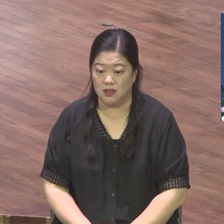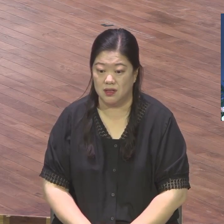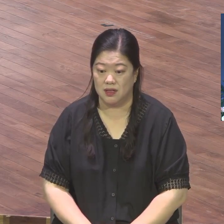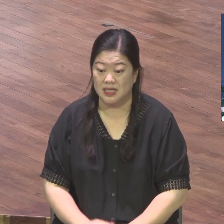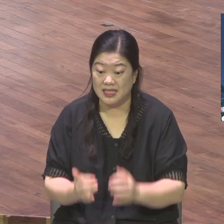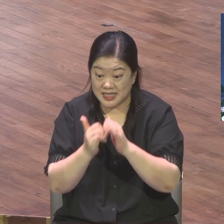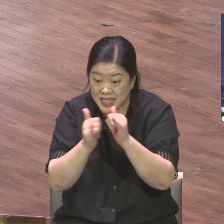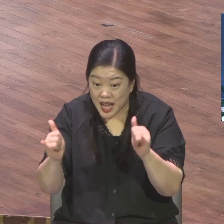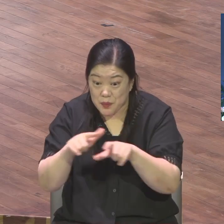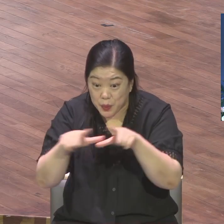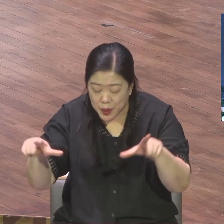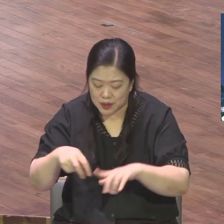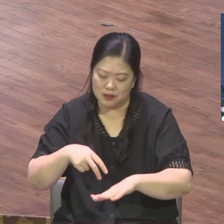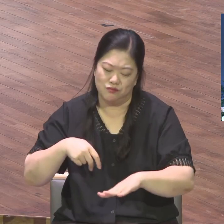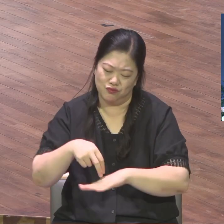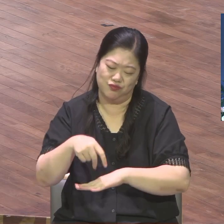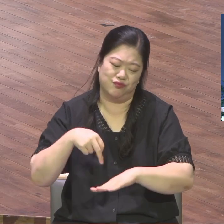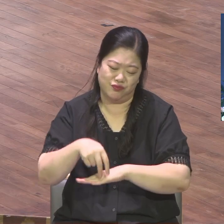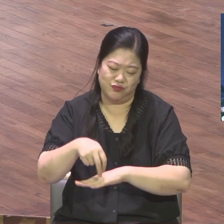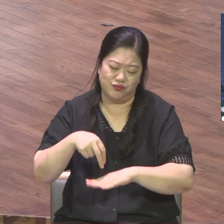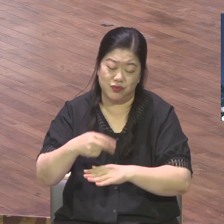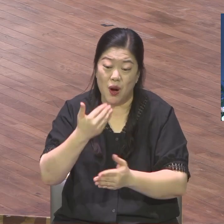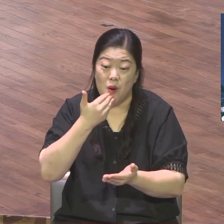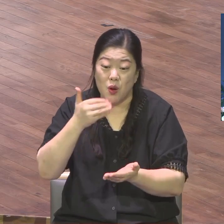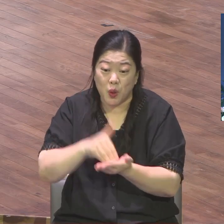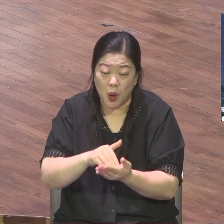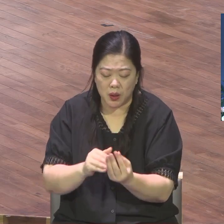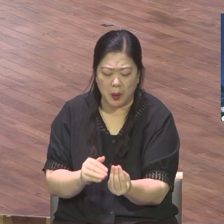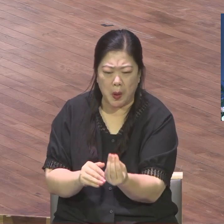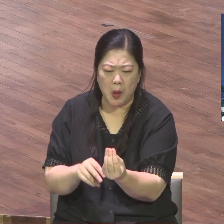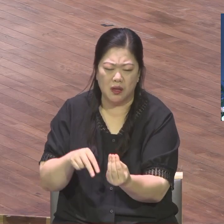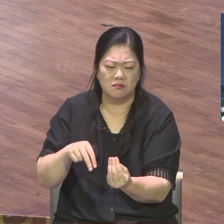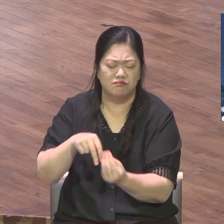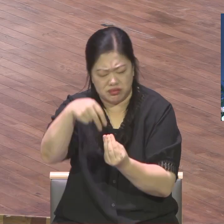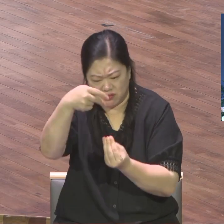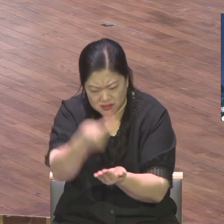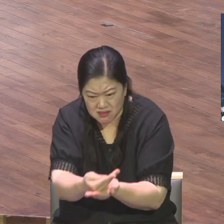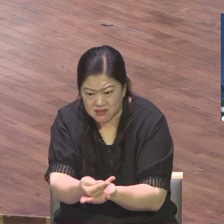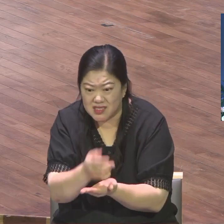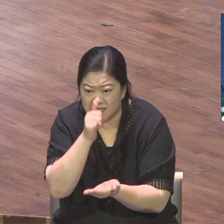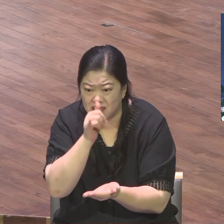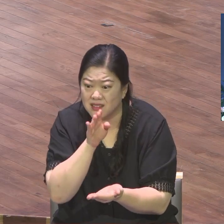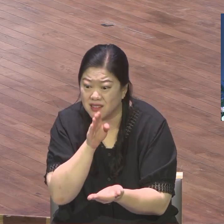안 넘어질 것 같지요. 같은 돌에 넘어져.